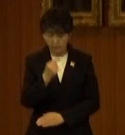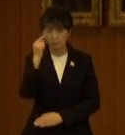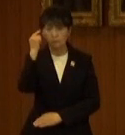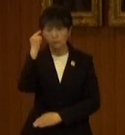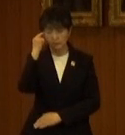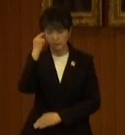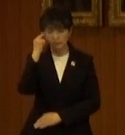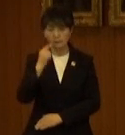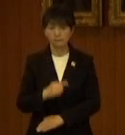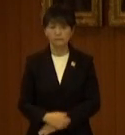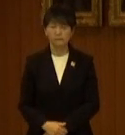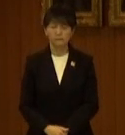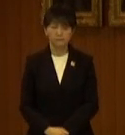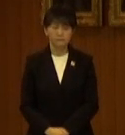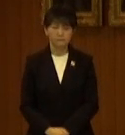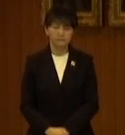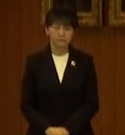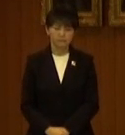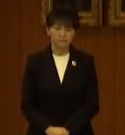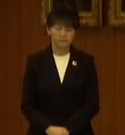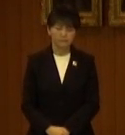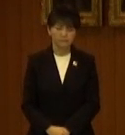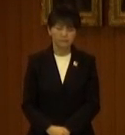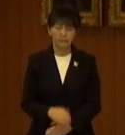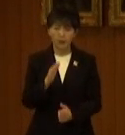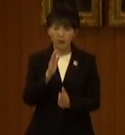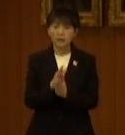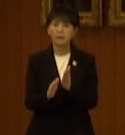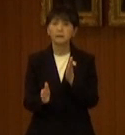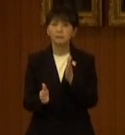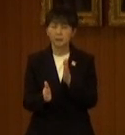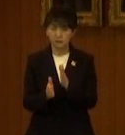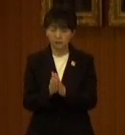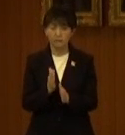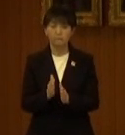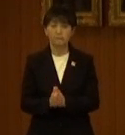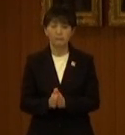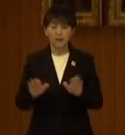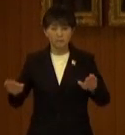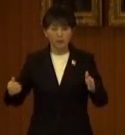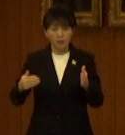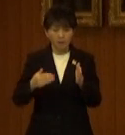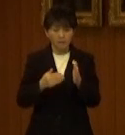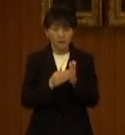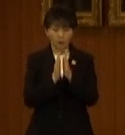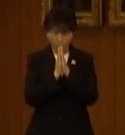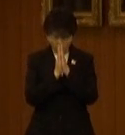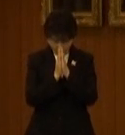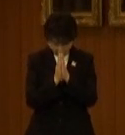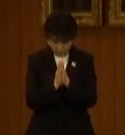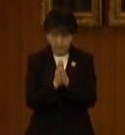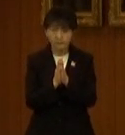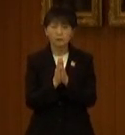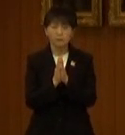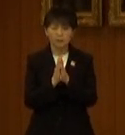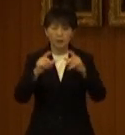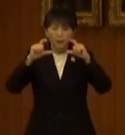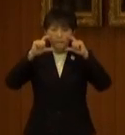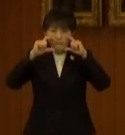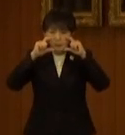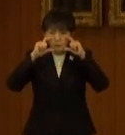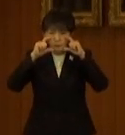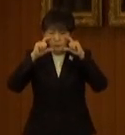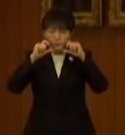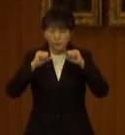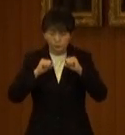というふうに思います。で、改めてありますけれども、これまでお願いをしておりますマスクの着用で